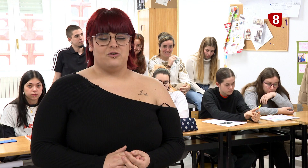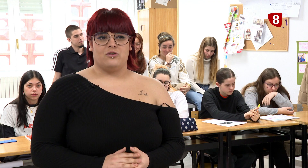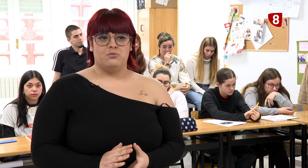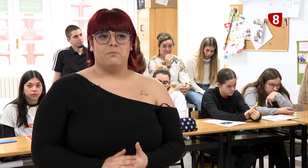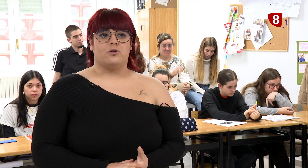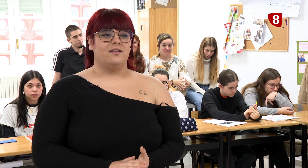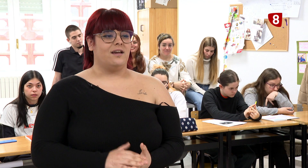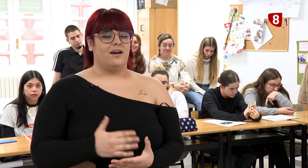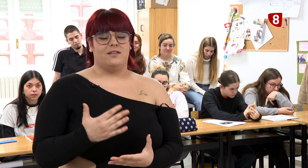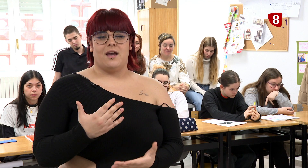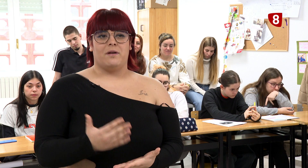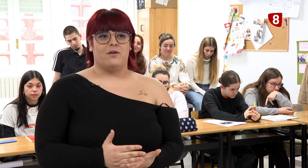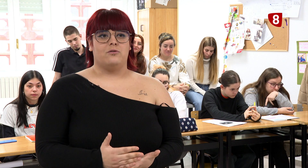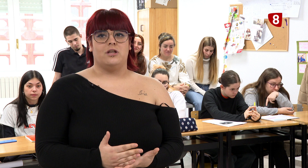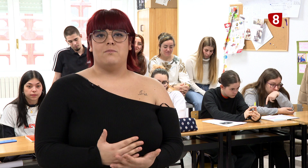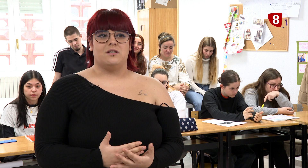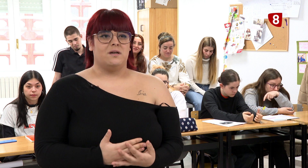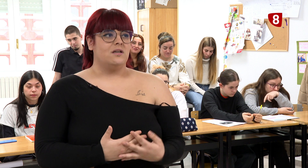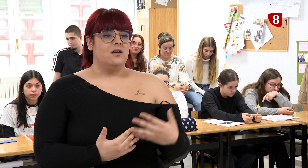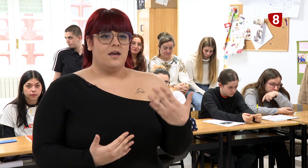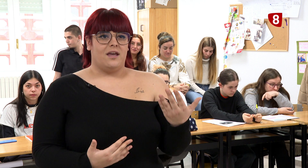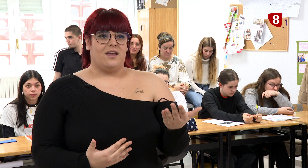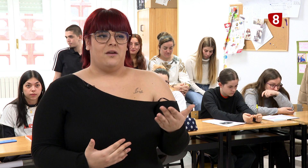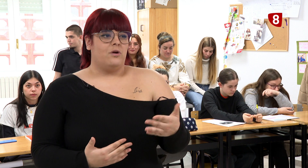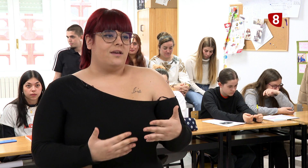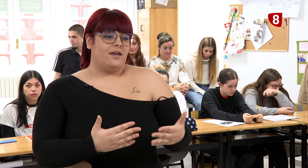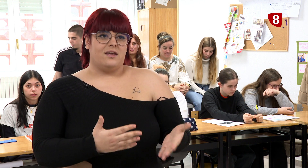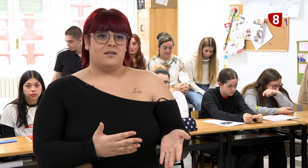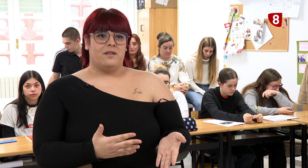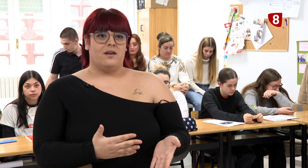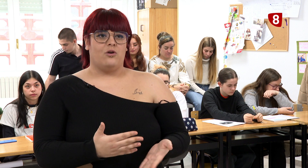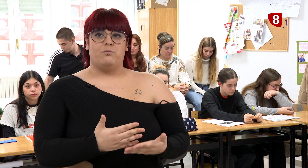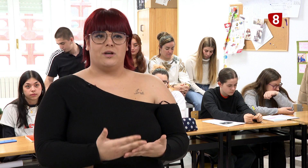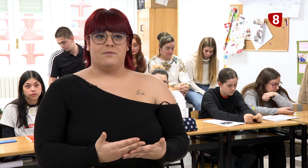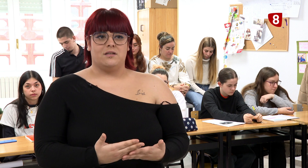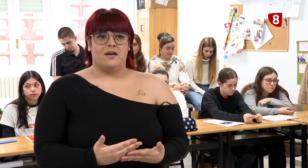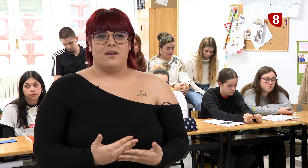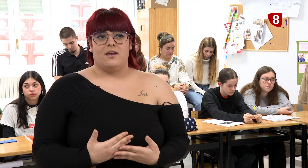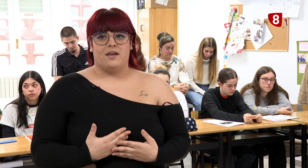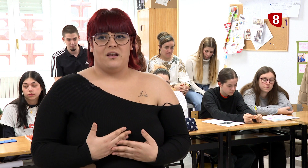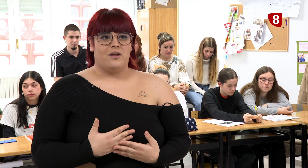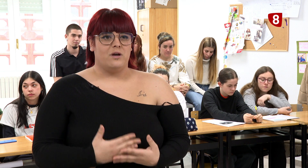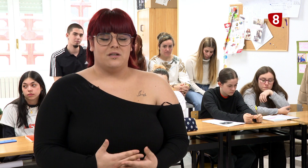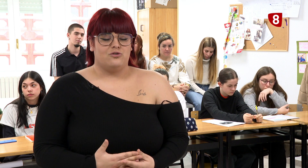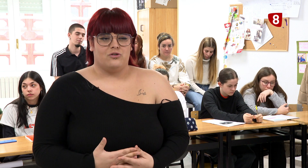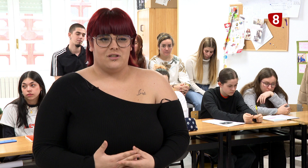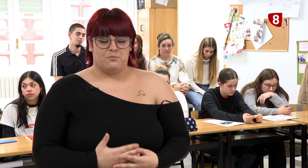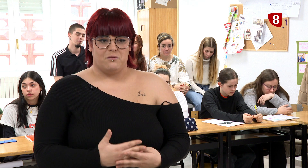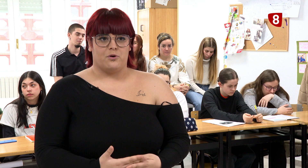creo que es muy importante que la gente aprenda nuevos idiomas y demás. Igual que quieres aprender algo porque te vas de viaje, la lengua de signos yo creo que es súper